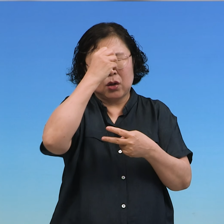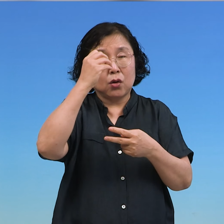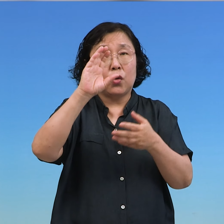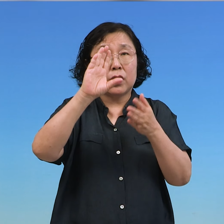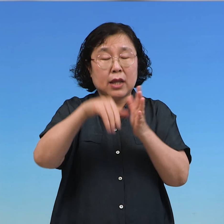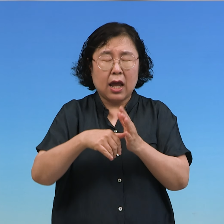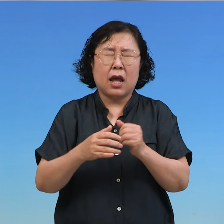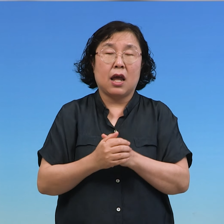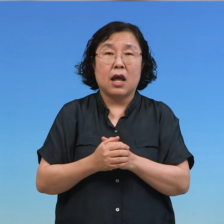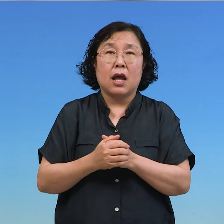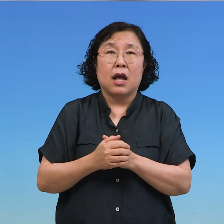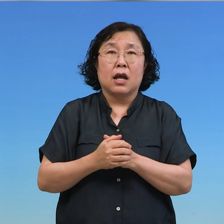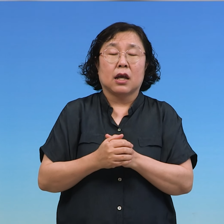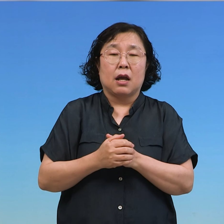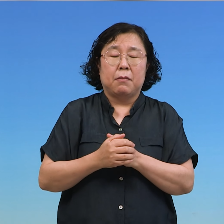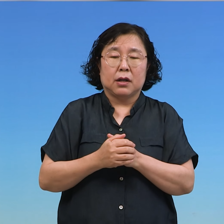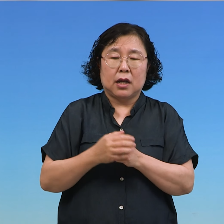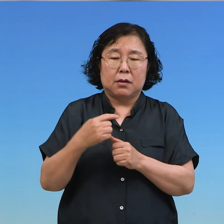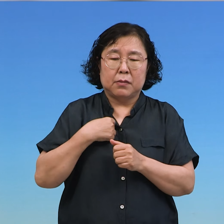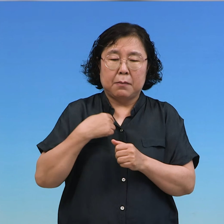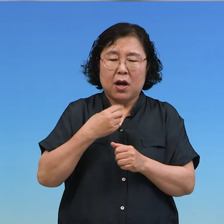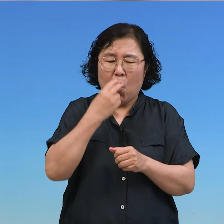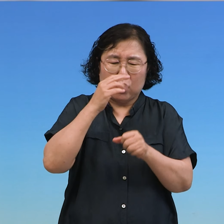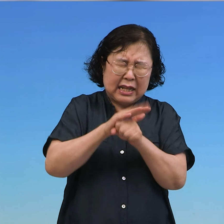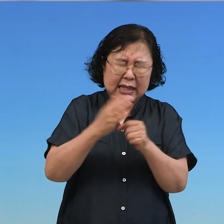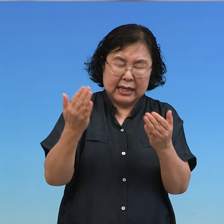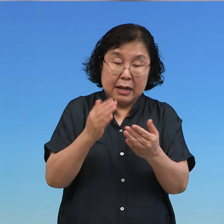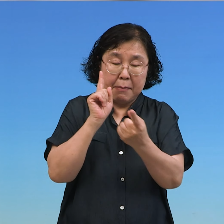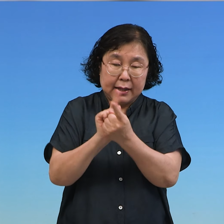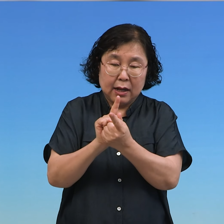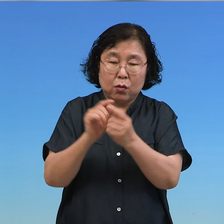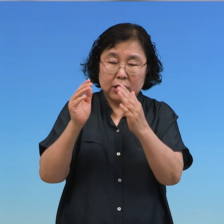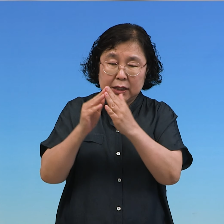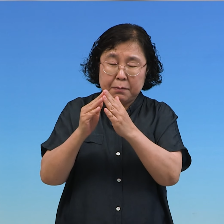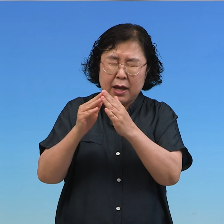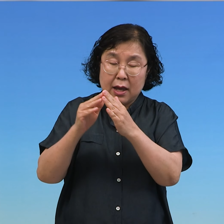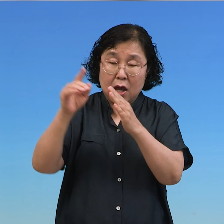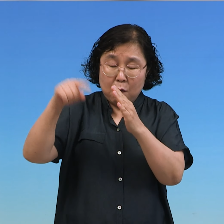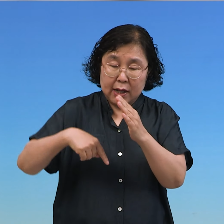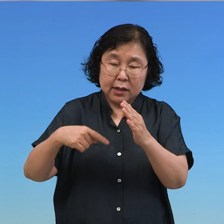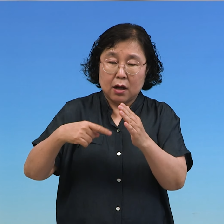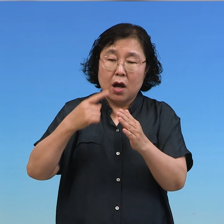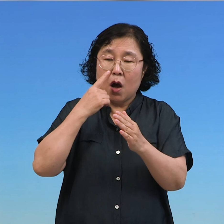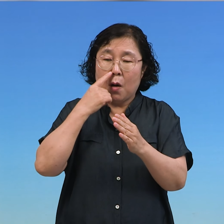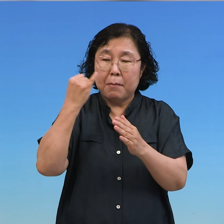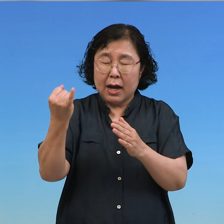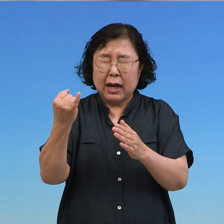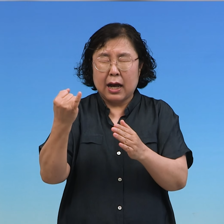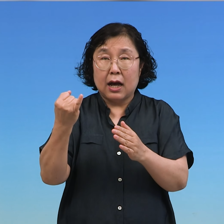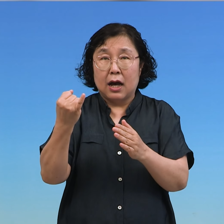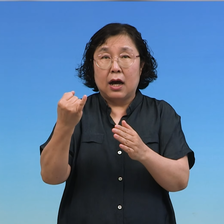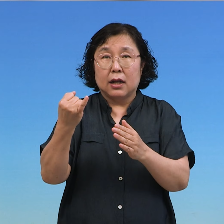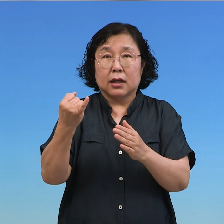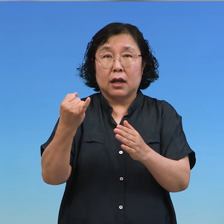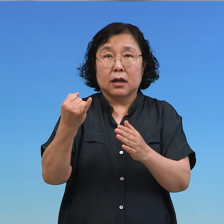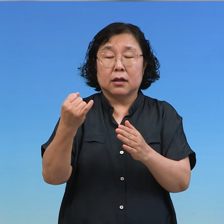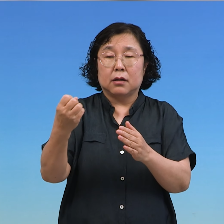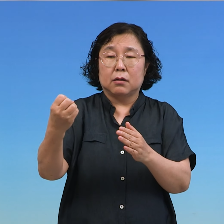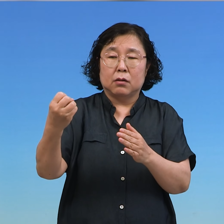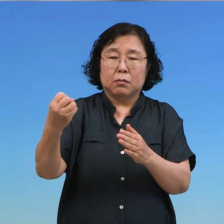고등학교 때 밖에서 두들겨 맞고 선생님한테 우그런 일 당하고 집에 오는데 말씀 묵상하고 기도하는 어머니가 던지는